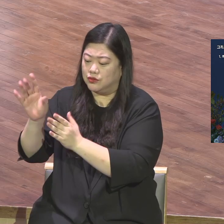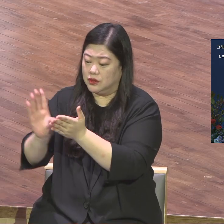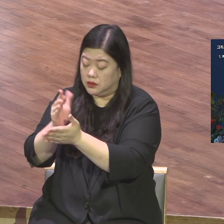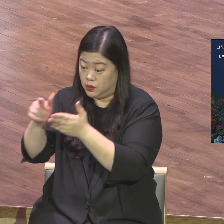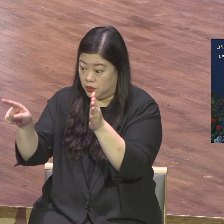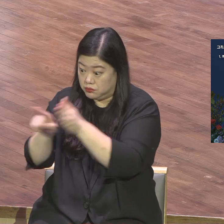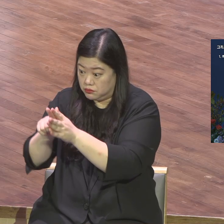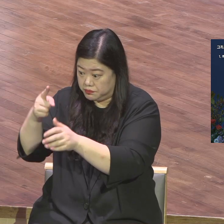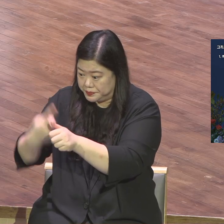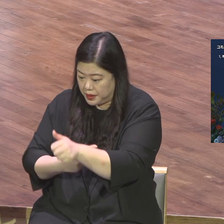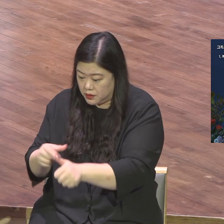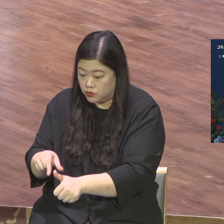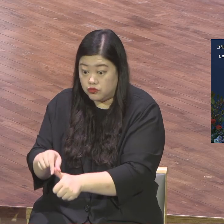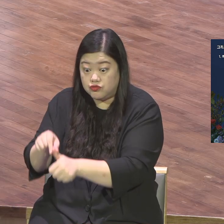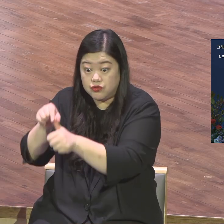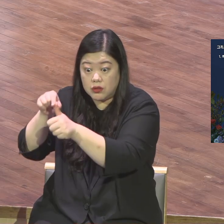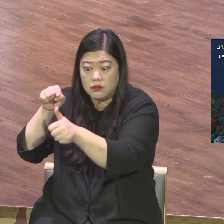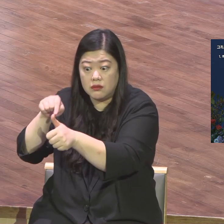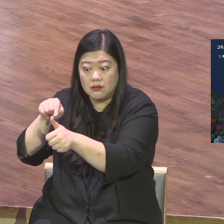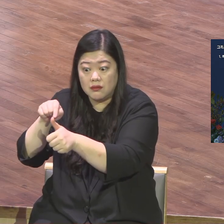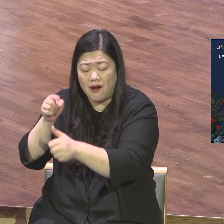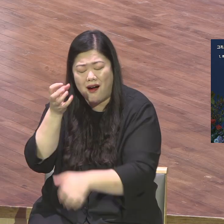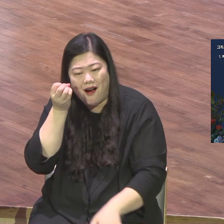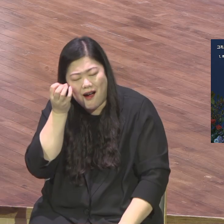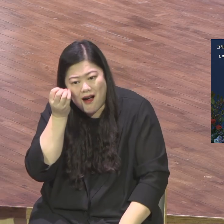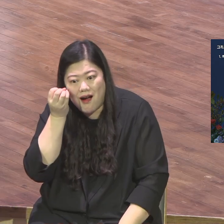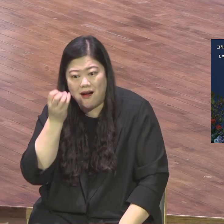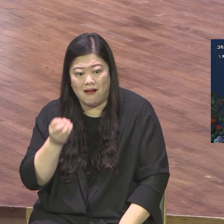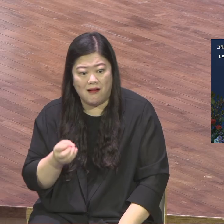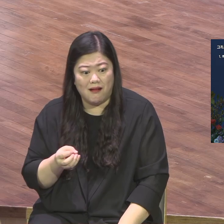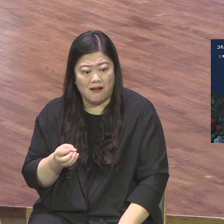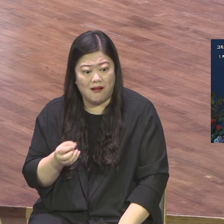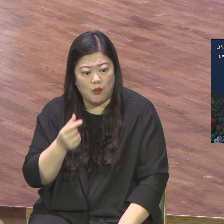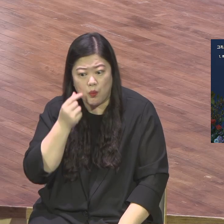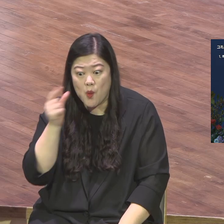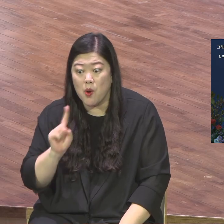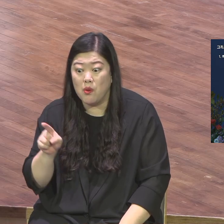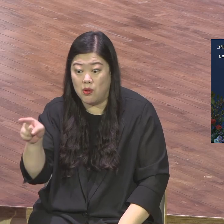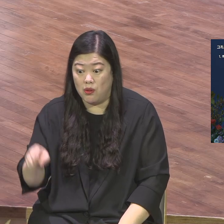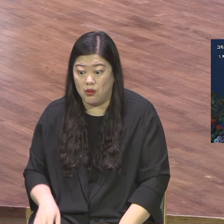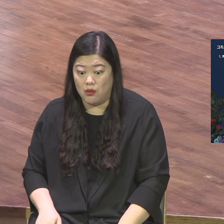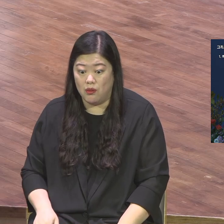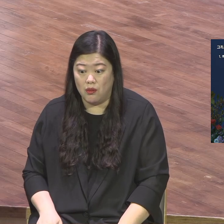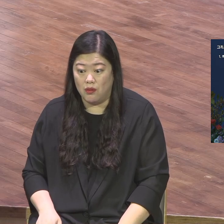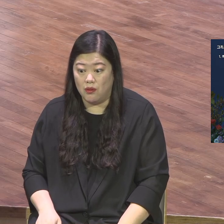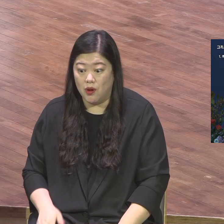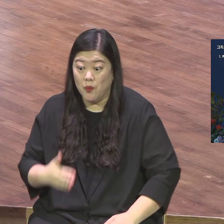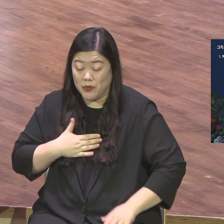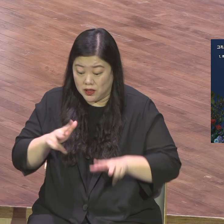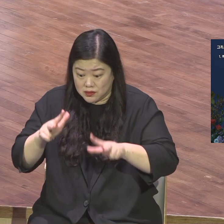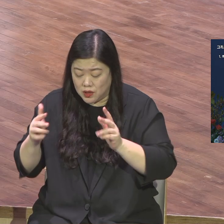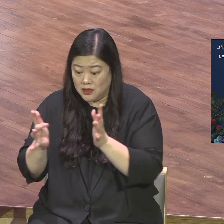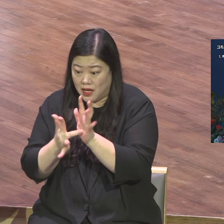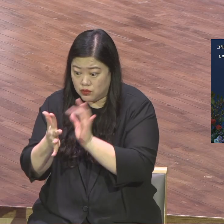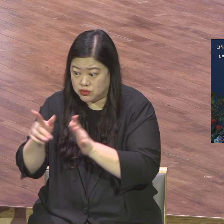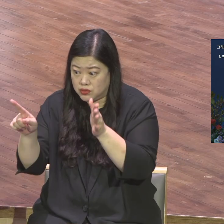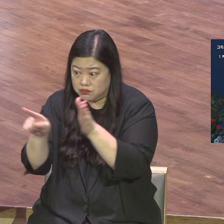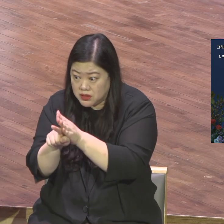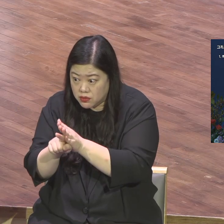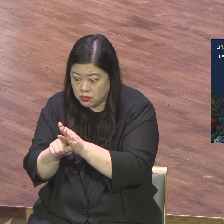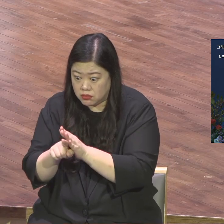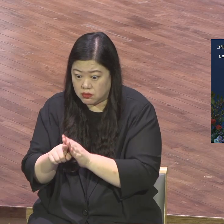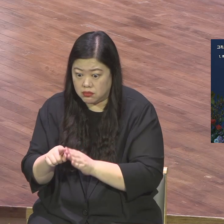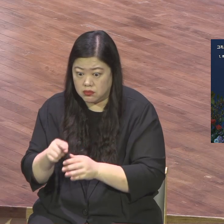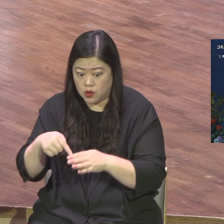구원의 축복, 이것이 바로 비밀이다. 예수 그리스도를 통해서만 주어지는 구원의